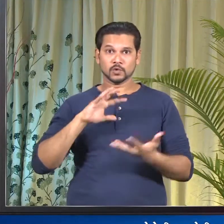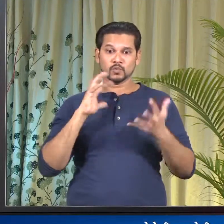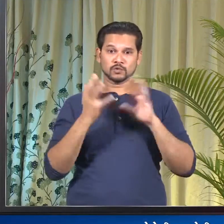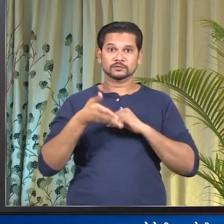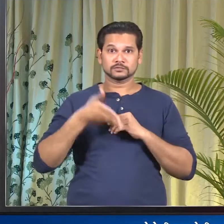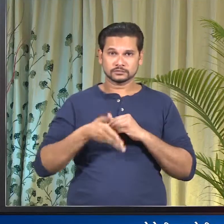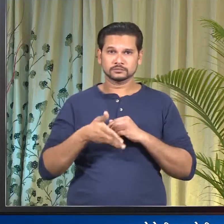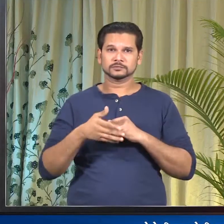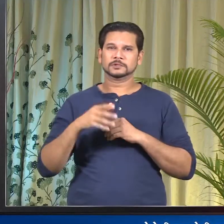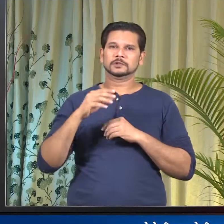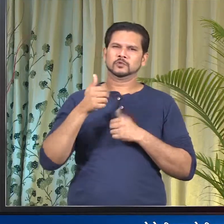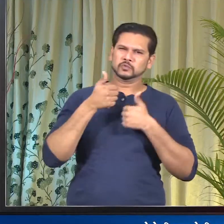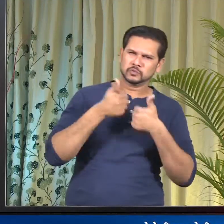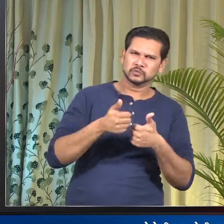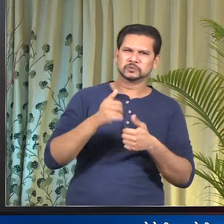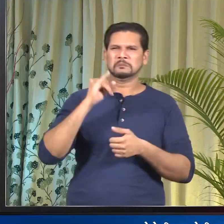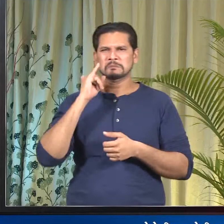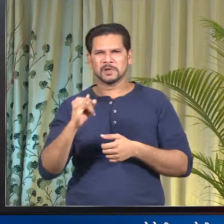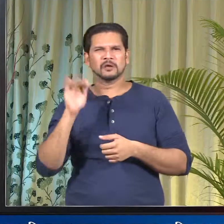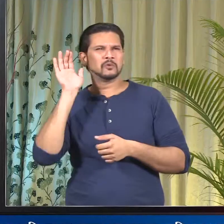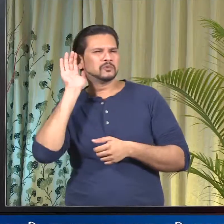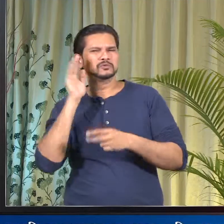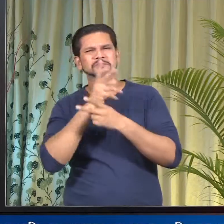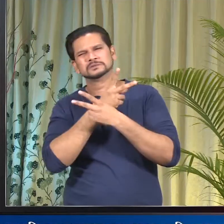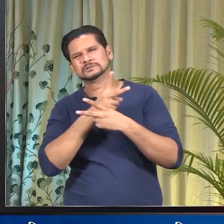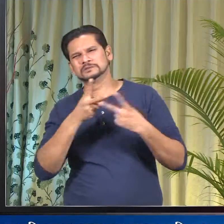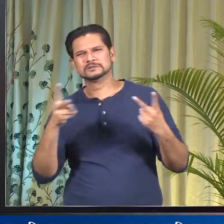कितनी अच्छी बुरी बातें देखते सुनते हैं